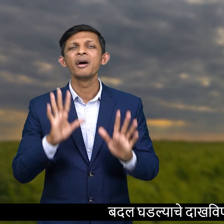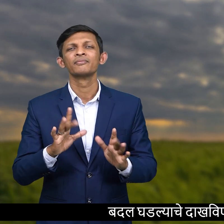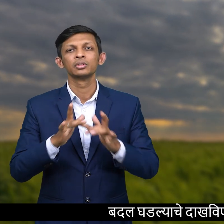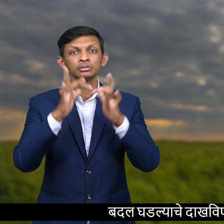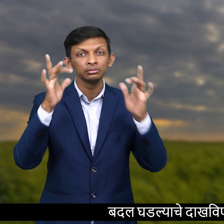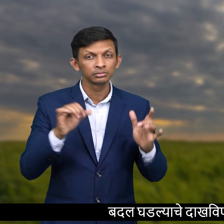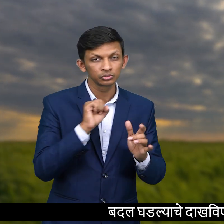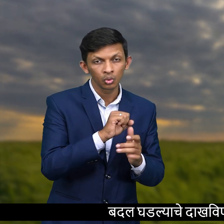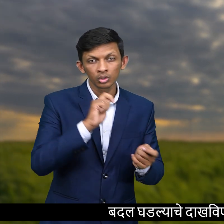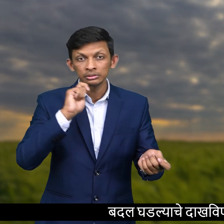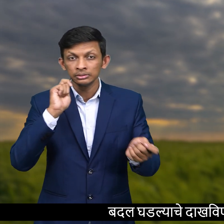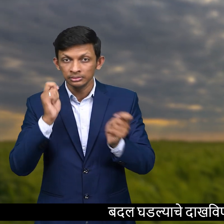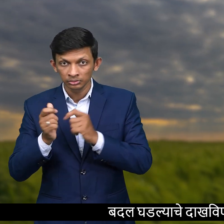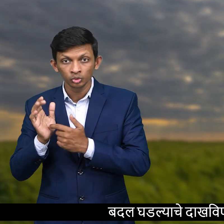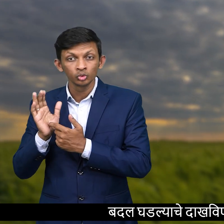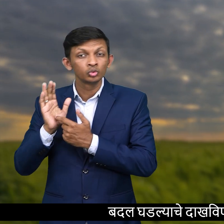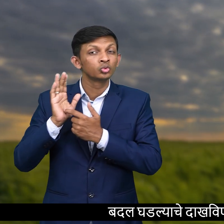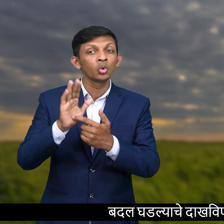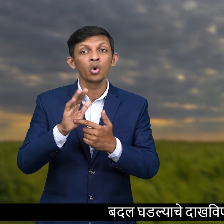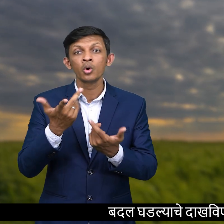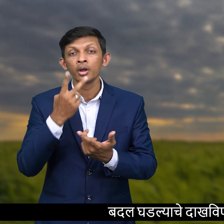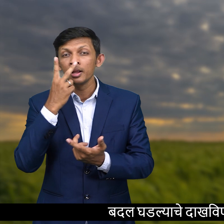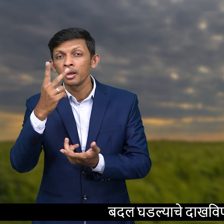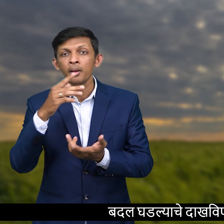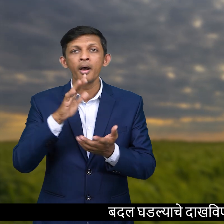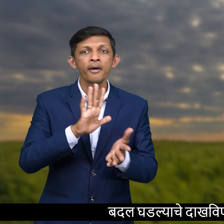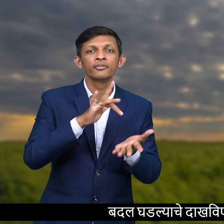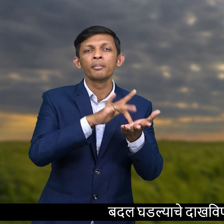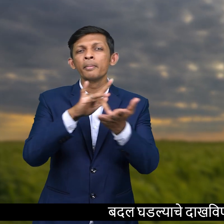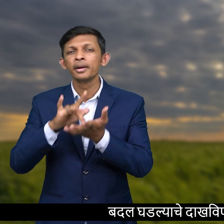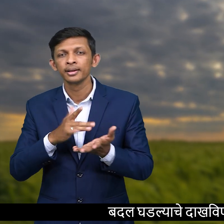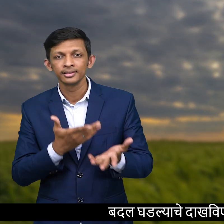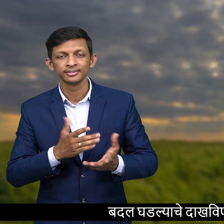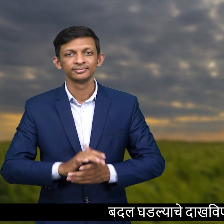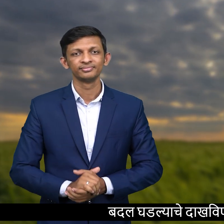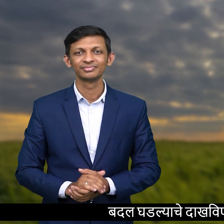बदल घडल्याचे दाखविण्यासाठी अनेक बदलांचे संकेतक असतील.